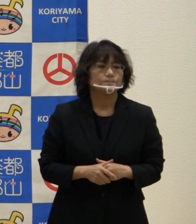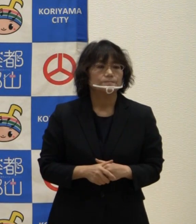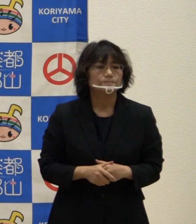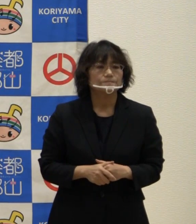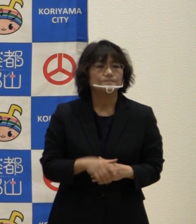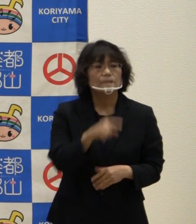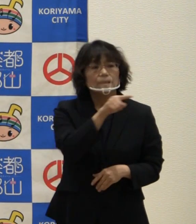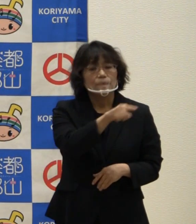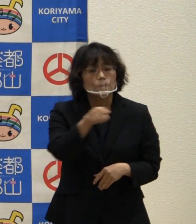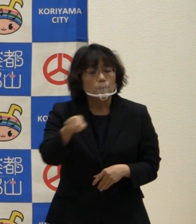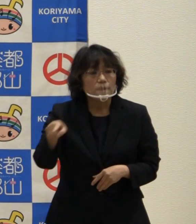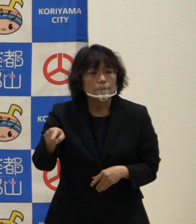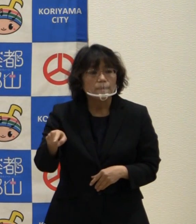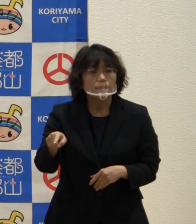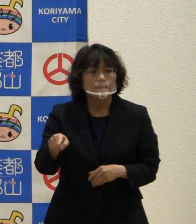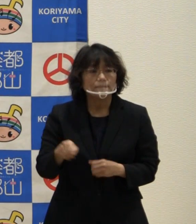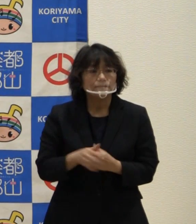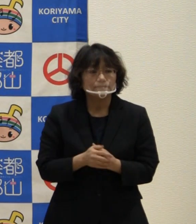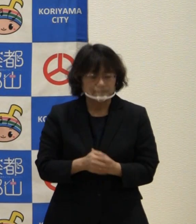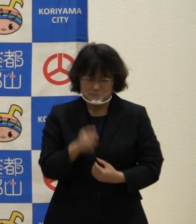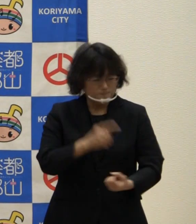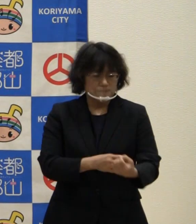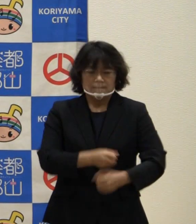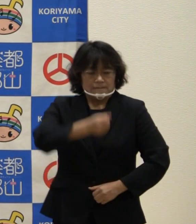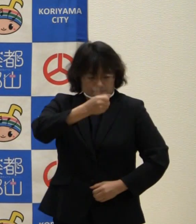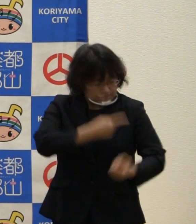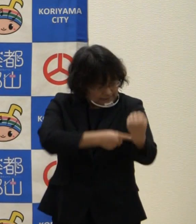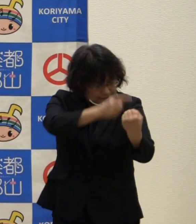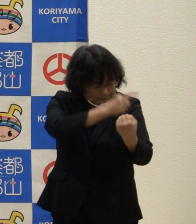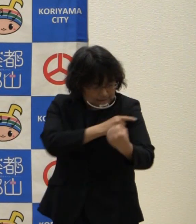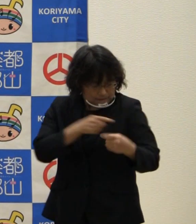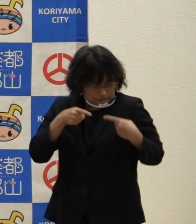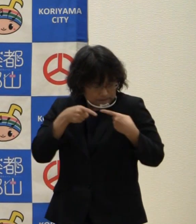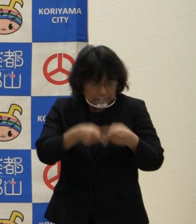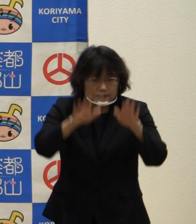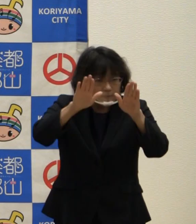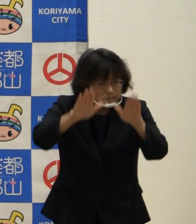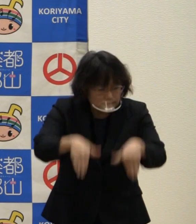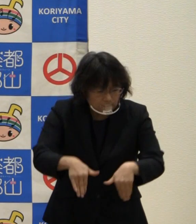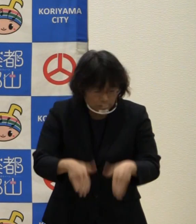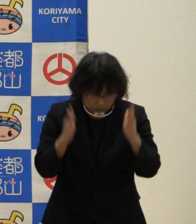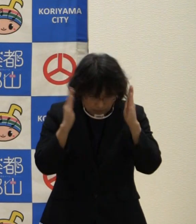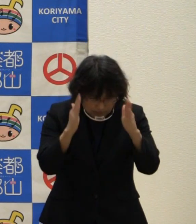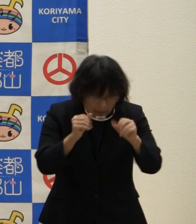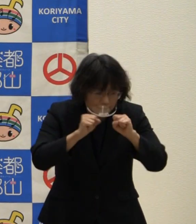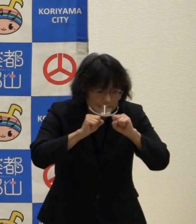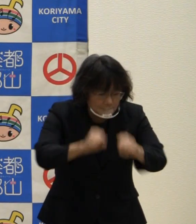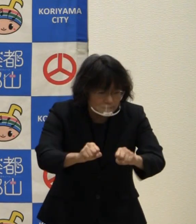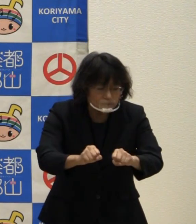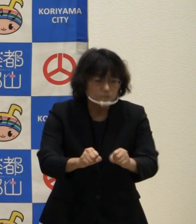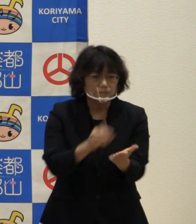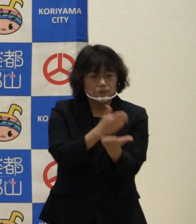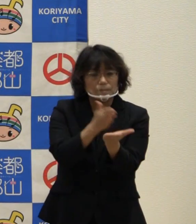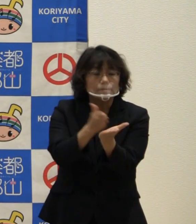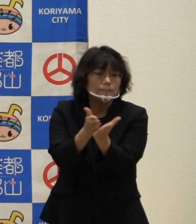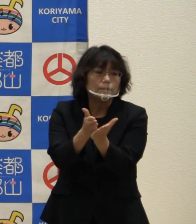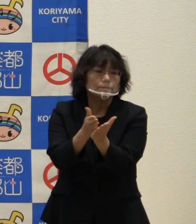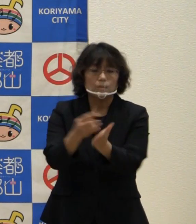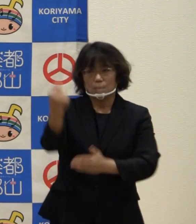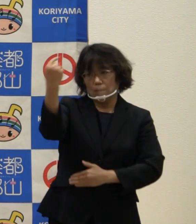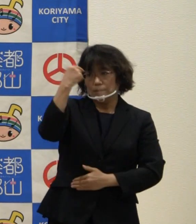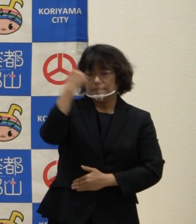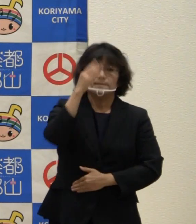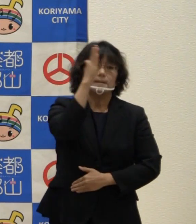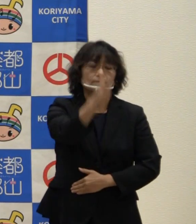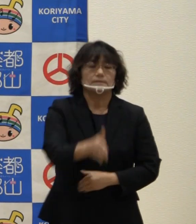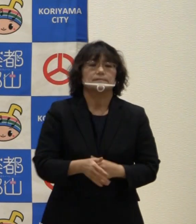これに力を入れたんだというような項目があれば、教えてください。 まずは何よ